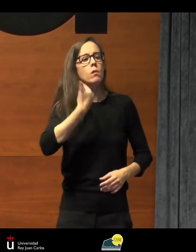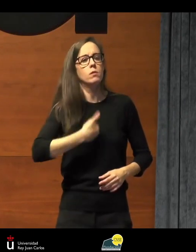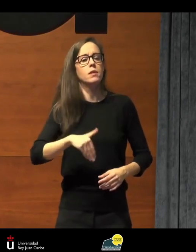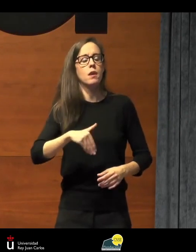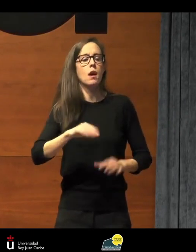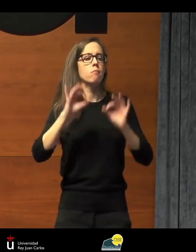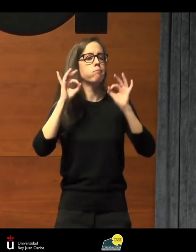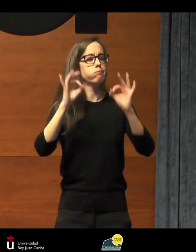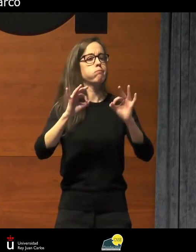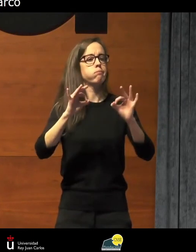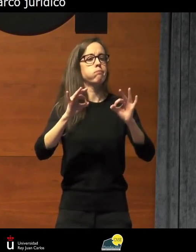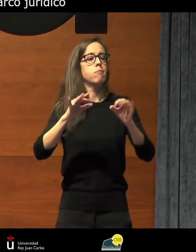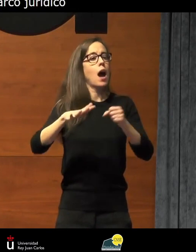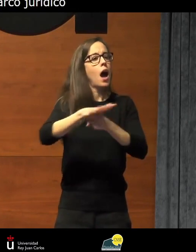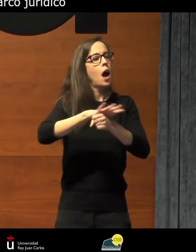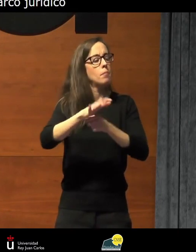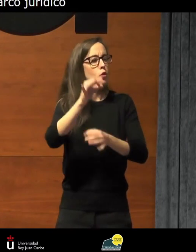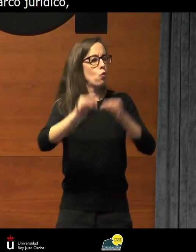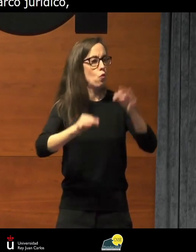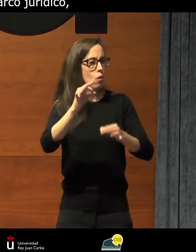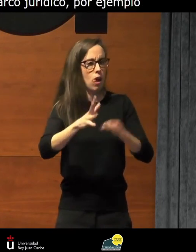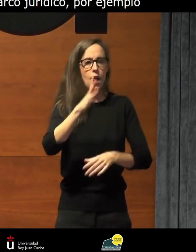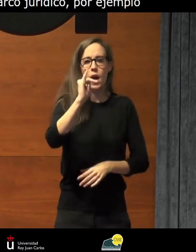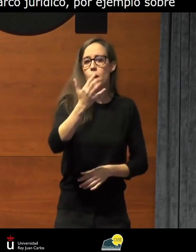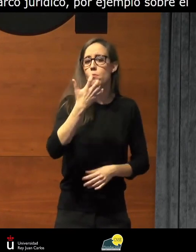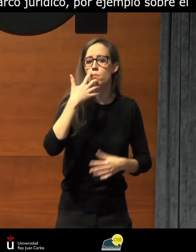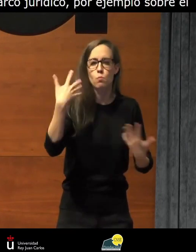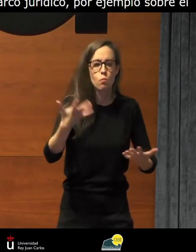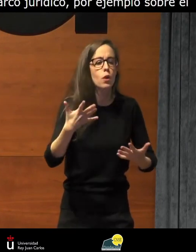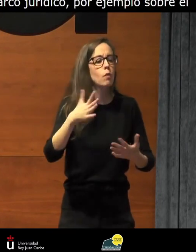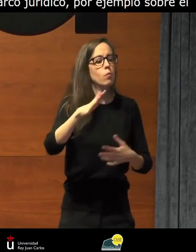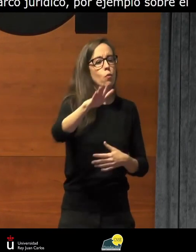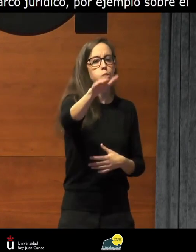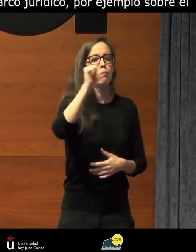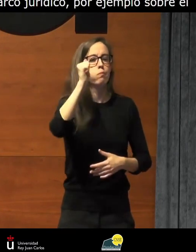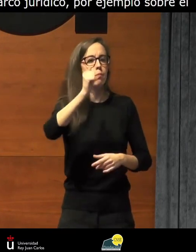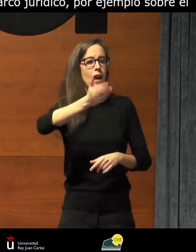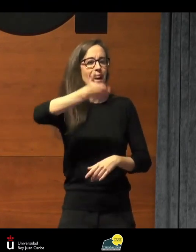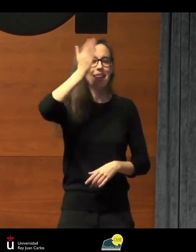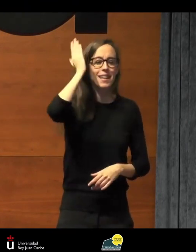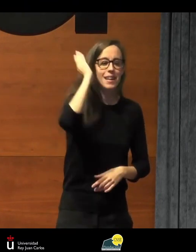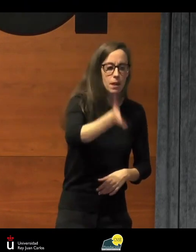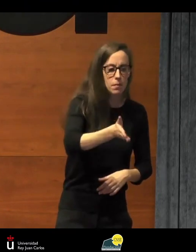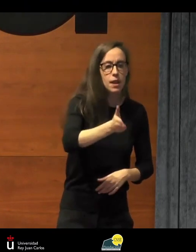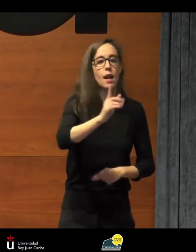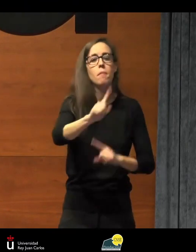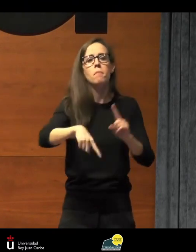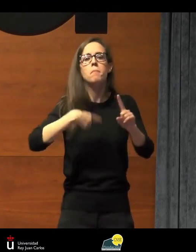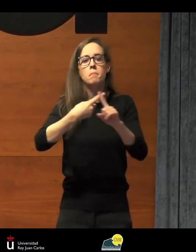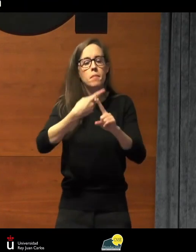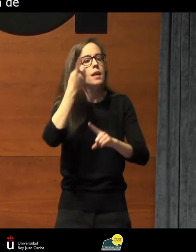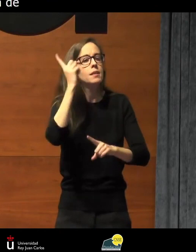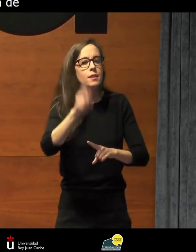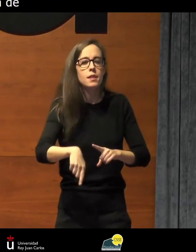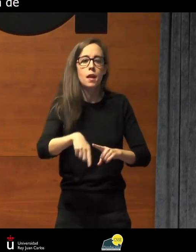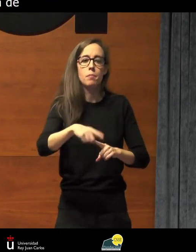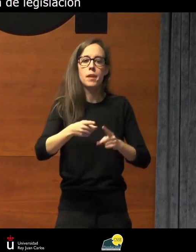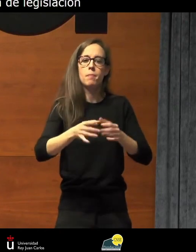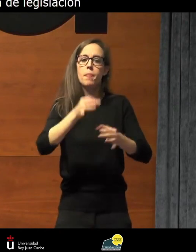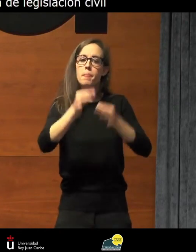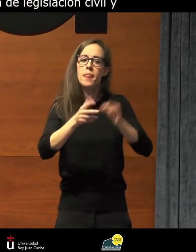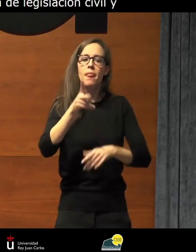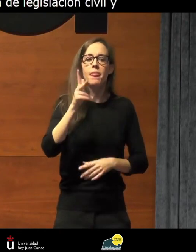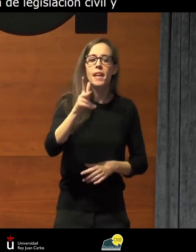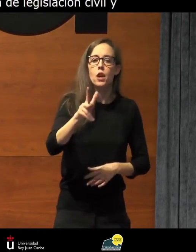marco jurídico, por ejemplo, sobre el enjuiciamiento criminal, en materia de legislación civil y procesal o